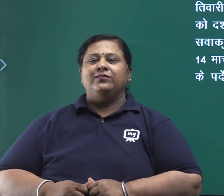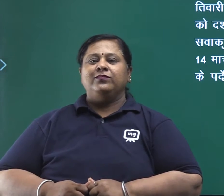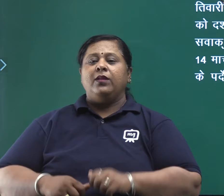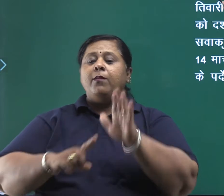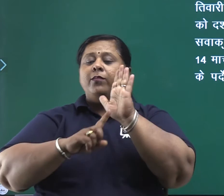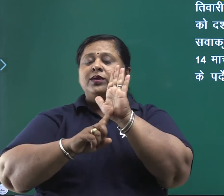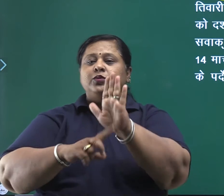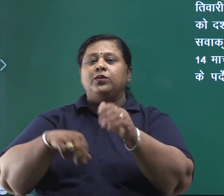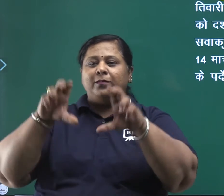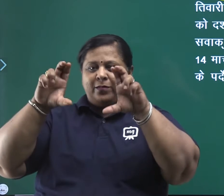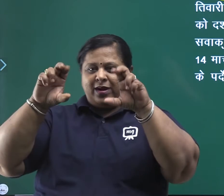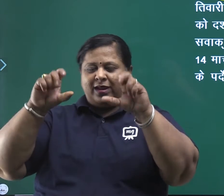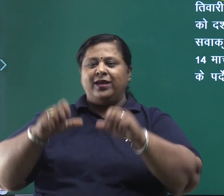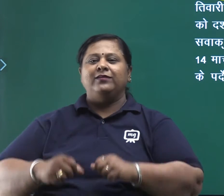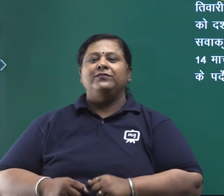प्रस्तुत पाठ के